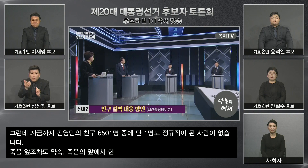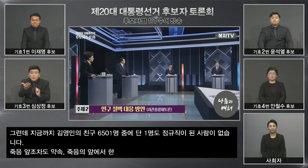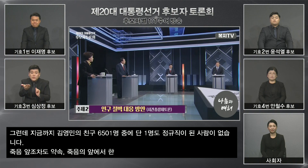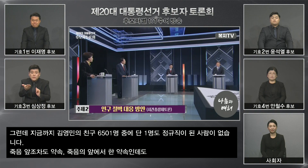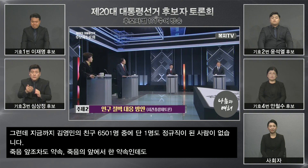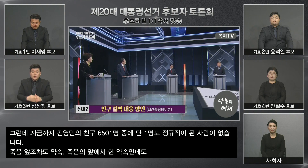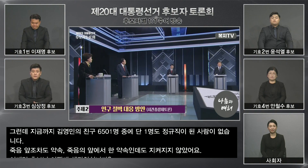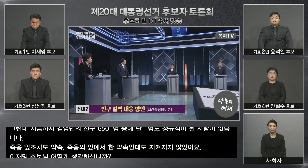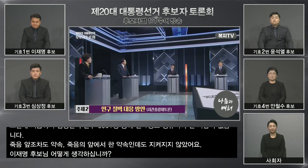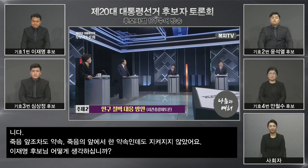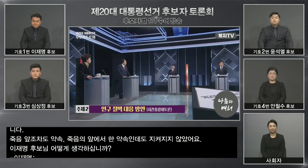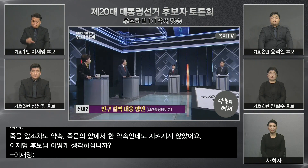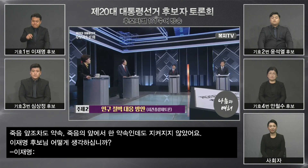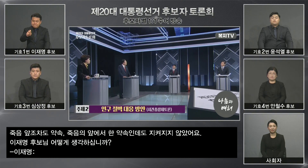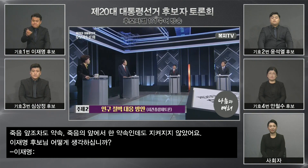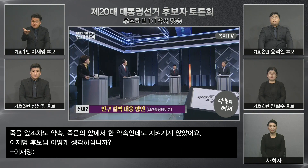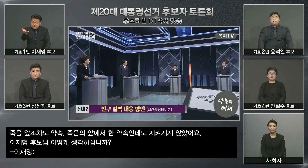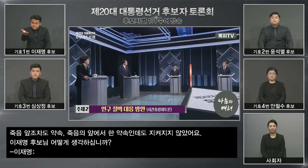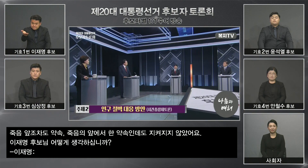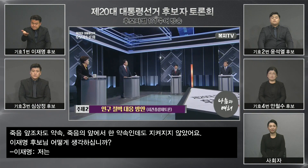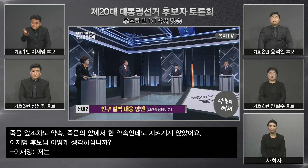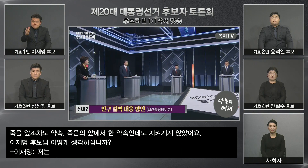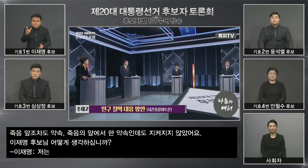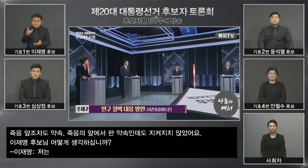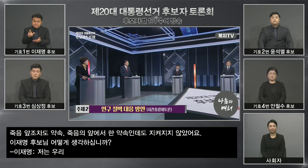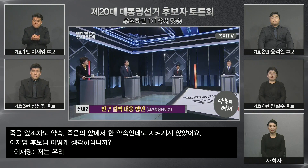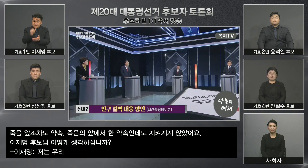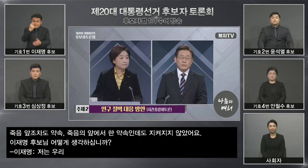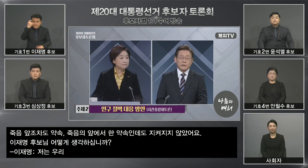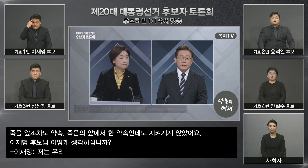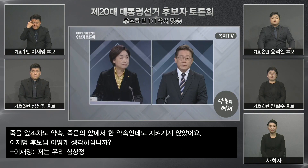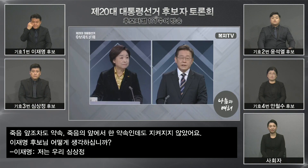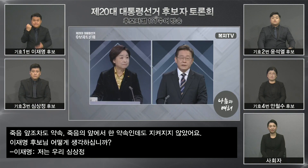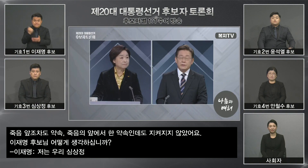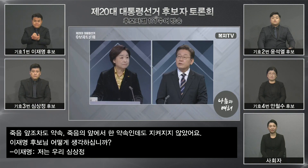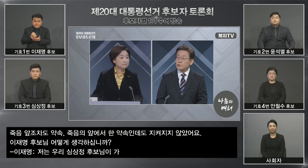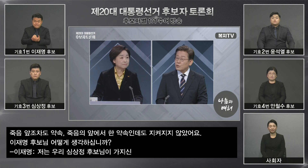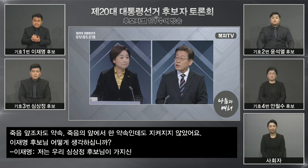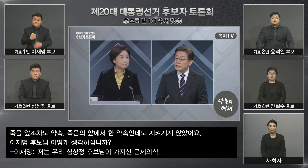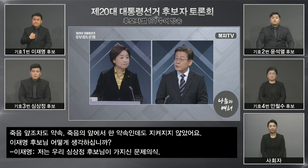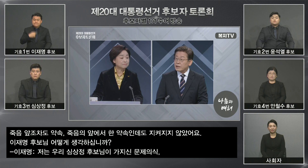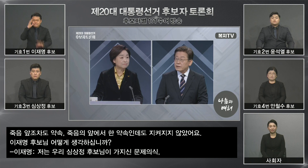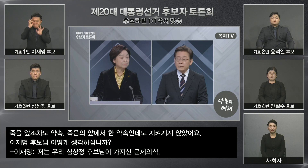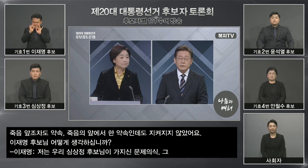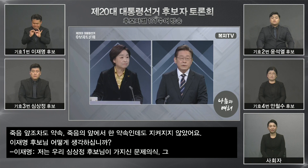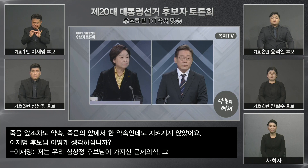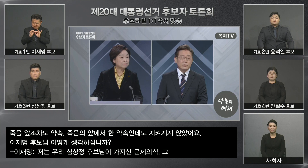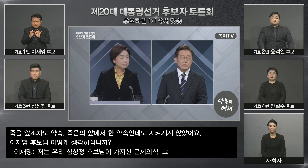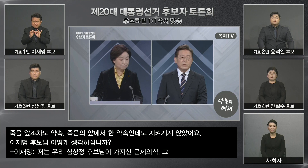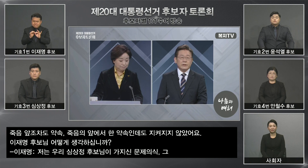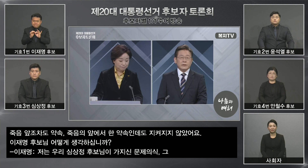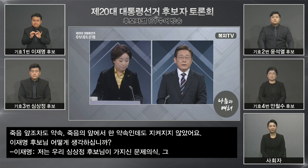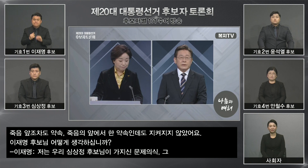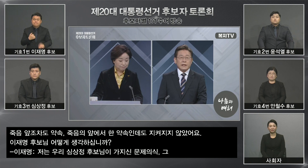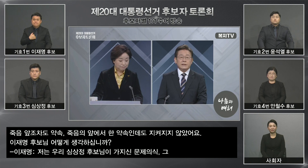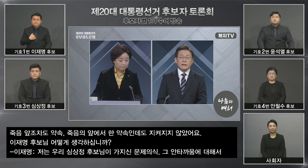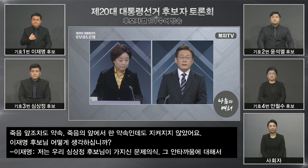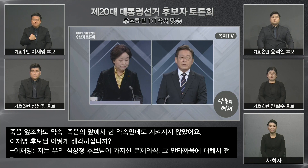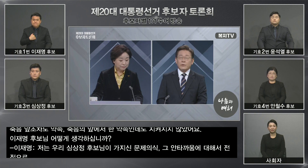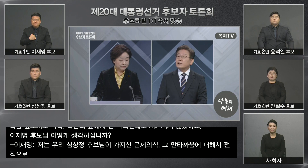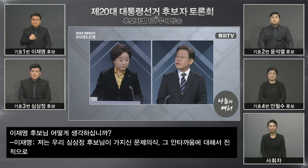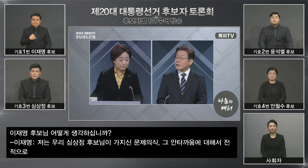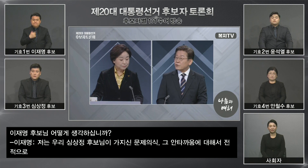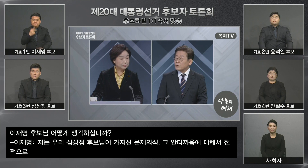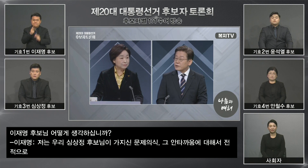우리 심상정 후보님이 가지신 문제의식, 그 안타까움, 이 점에 대해서 전적으로 공감합니다. 저도